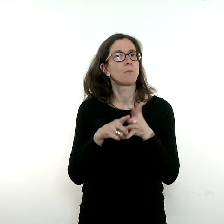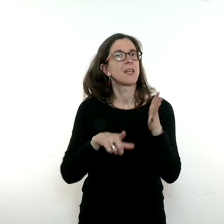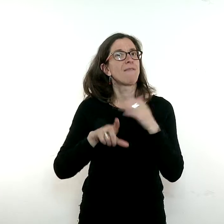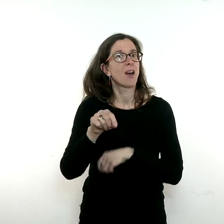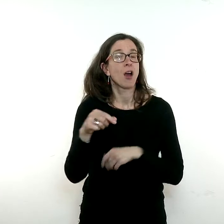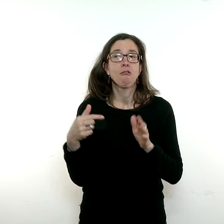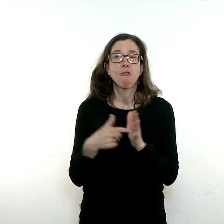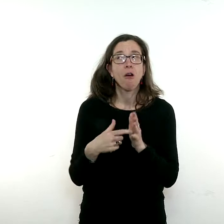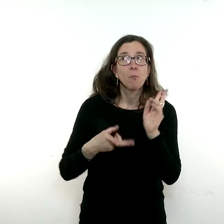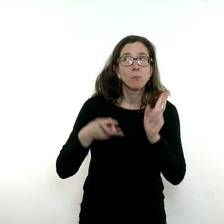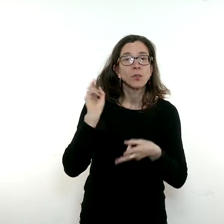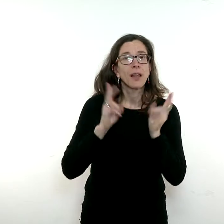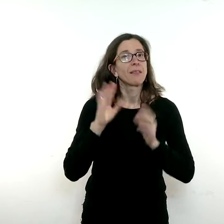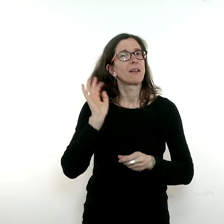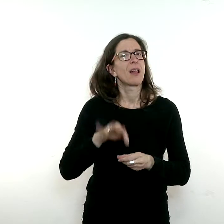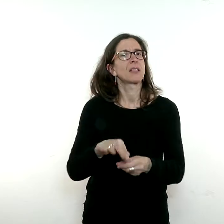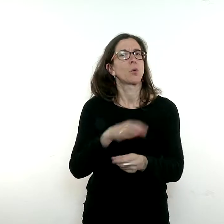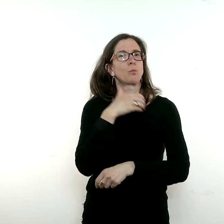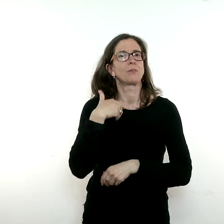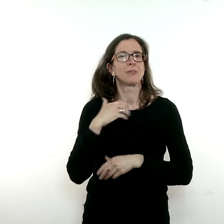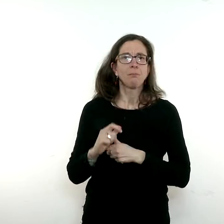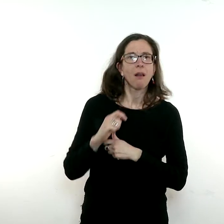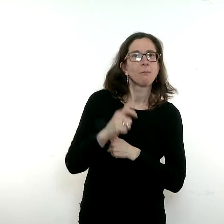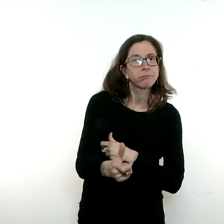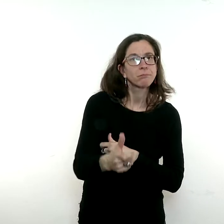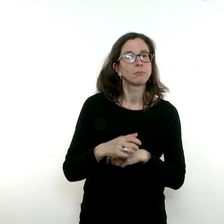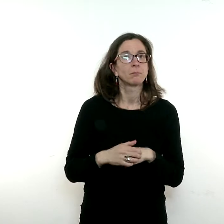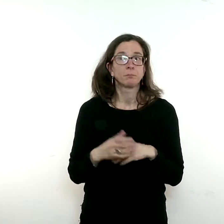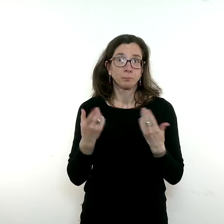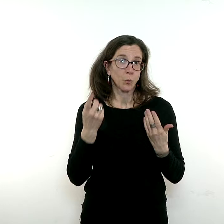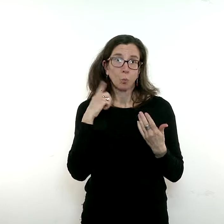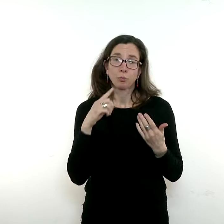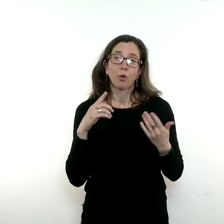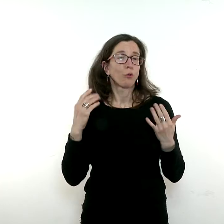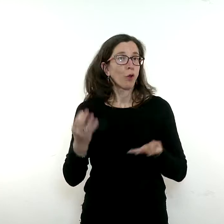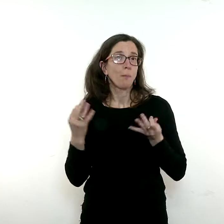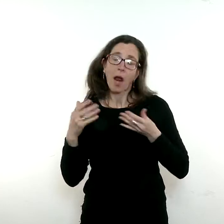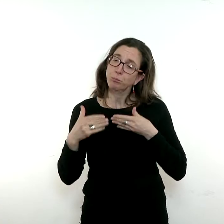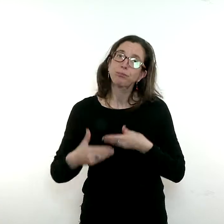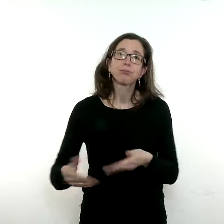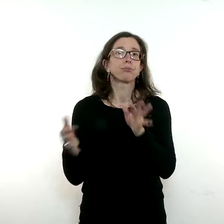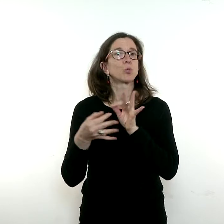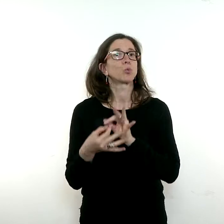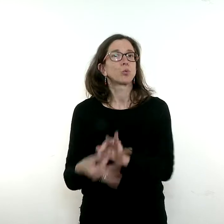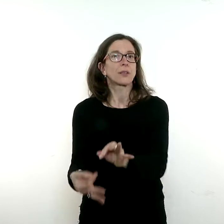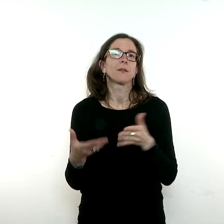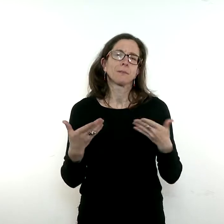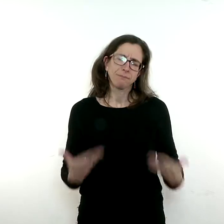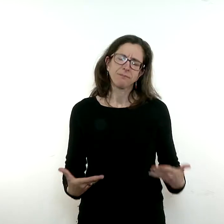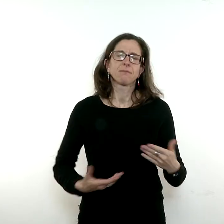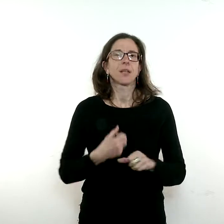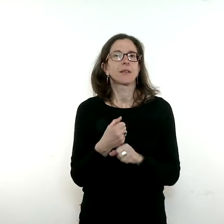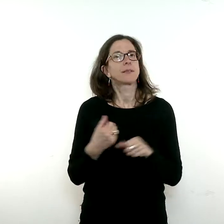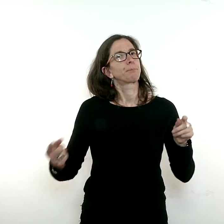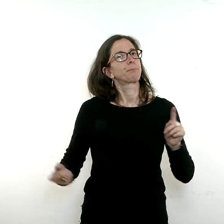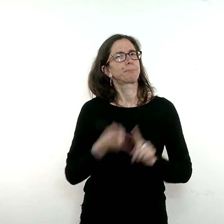sera programmée. Hein, et elle reprendra le cours normal des ZAT. Mais cette année, avec l'ouverture du MOCO, nous insistons